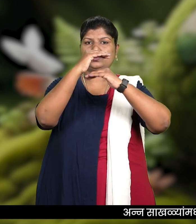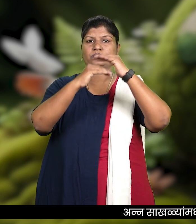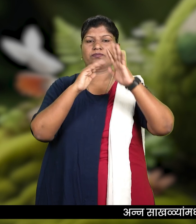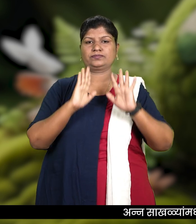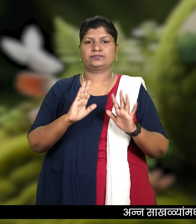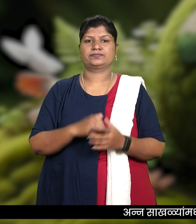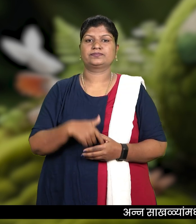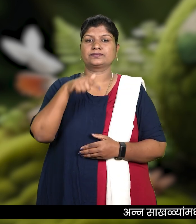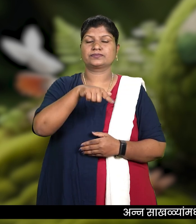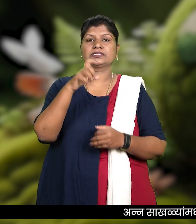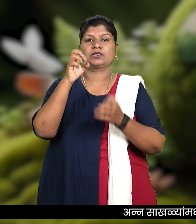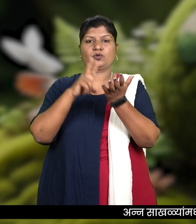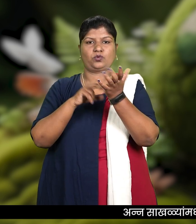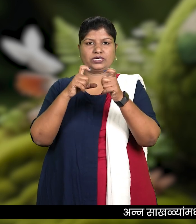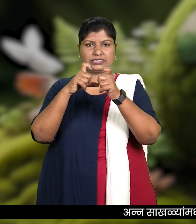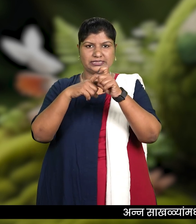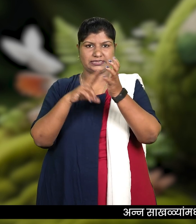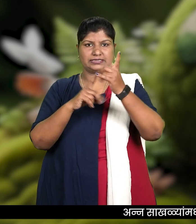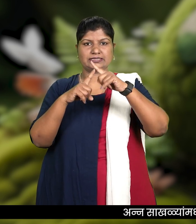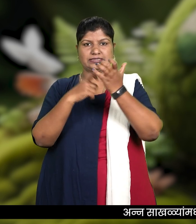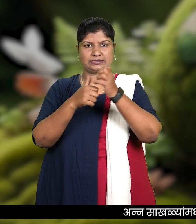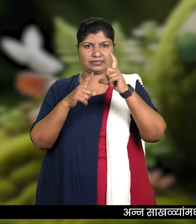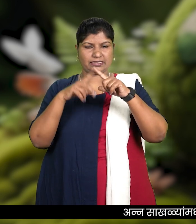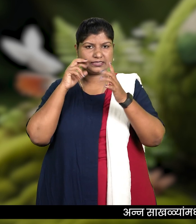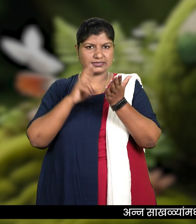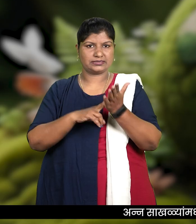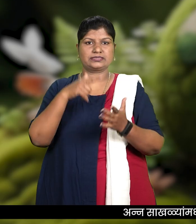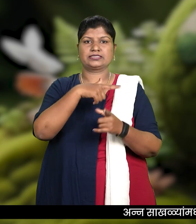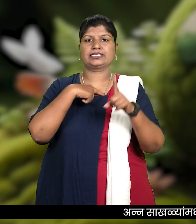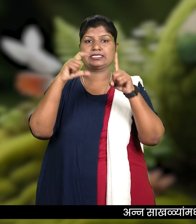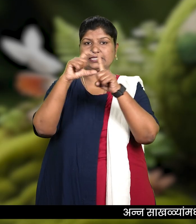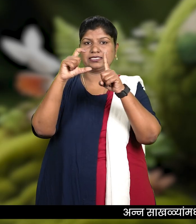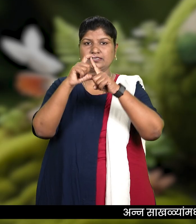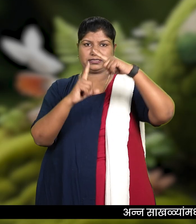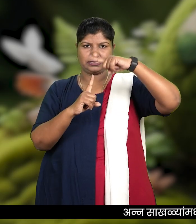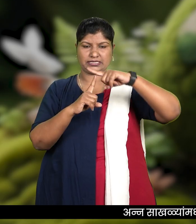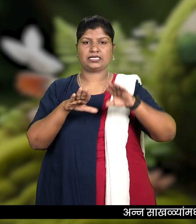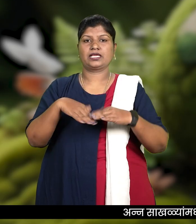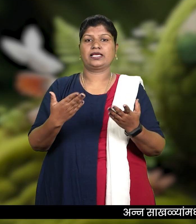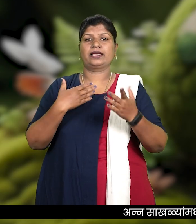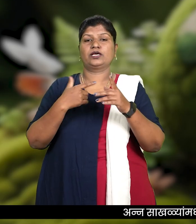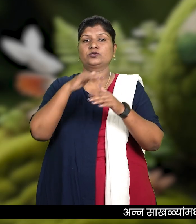अन्न साखळ्यांमधील ट्रॉफिक पातळीमधील DDTच्या एकाग्रतेचा हळूहळू वाढ.